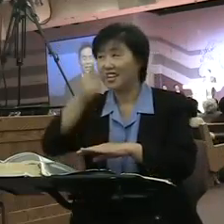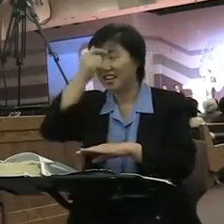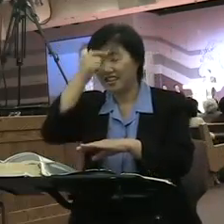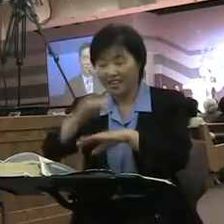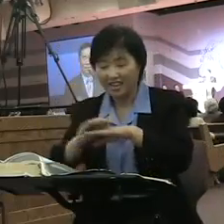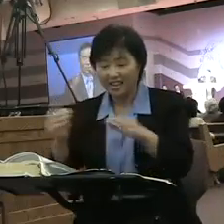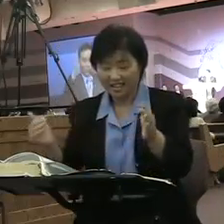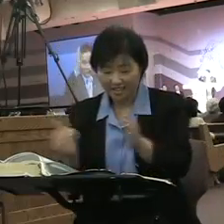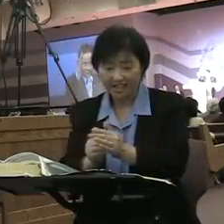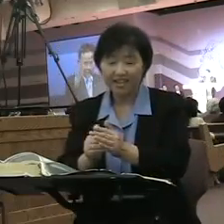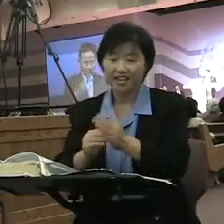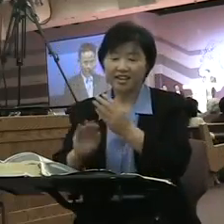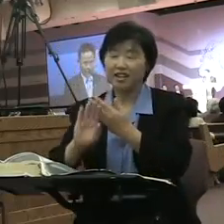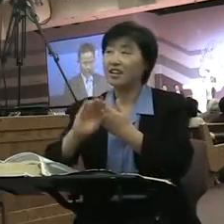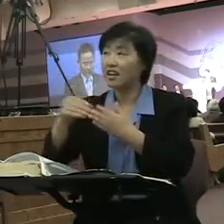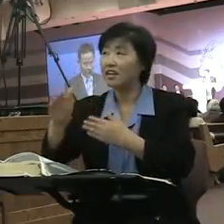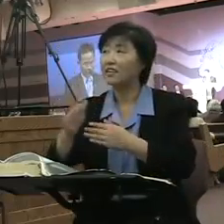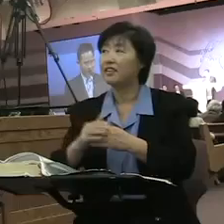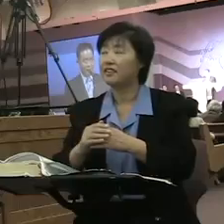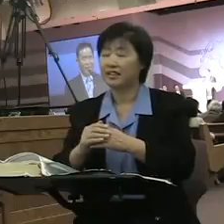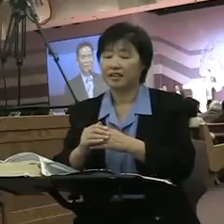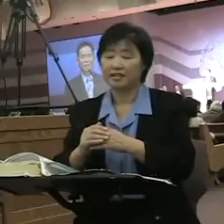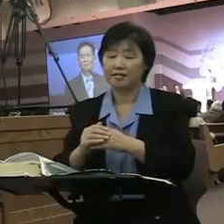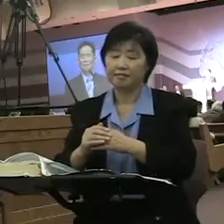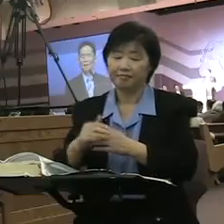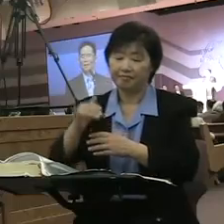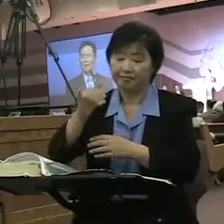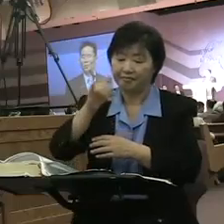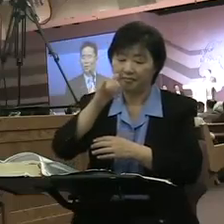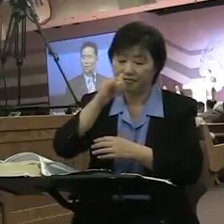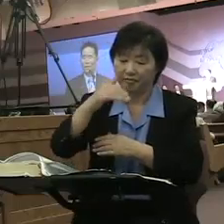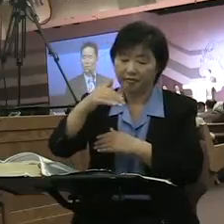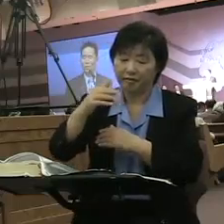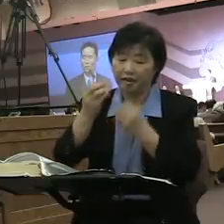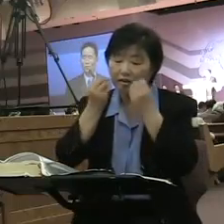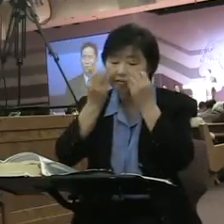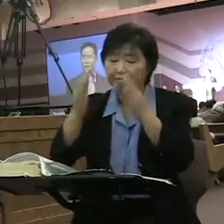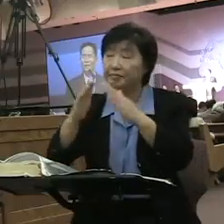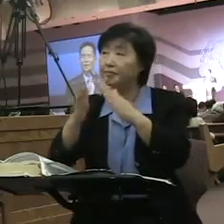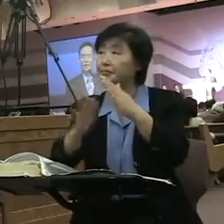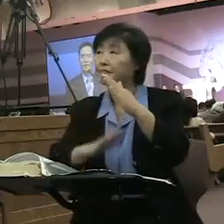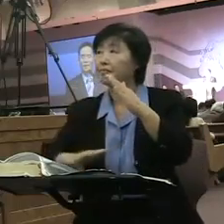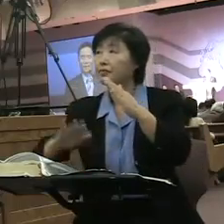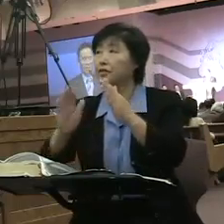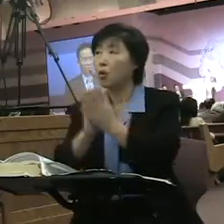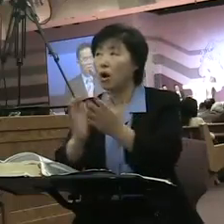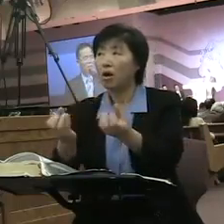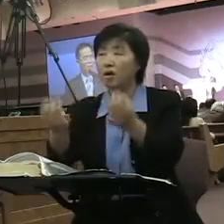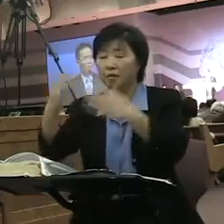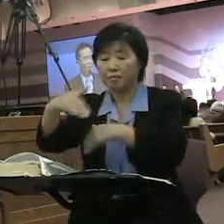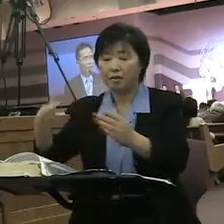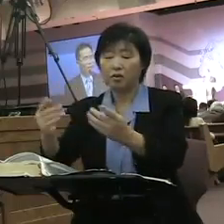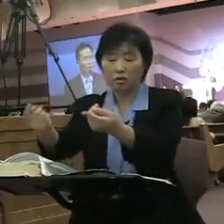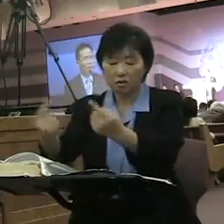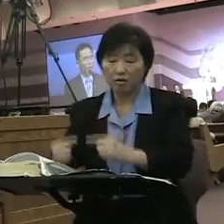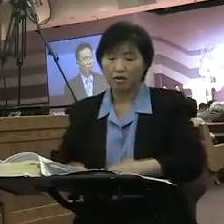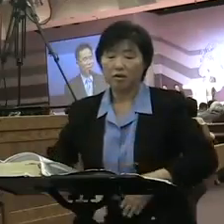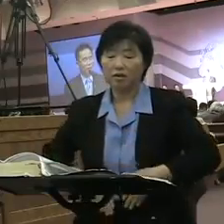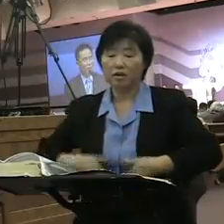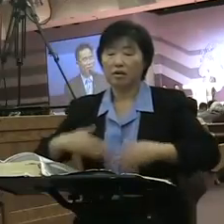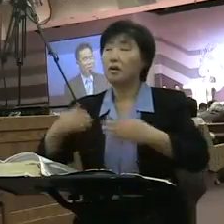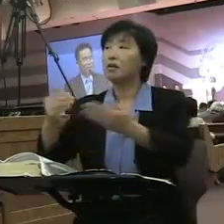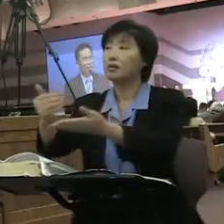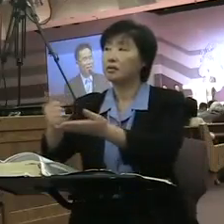마치고 나가시면서 교회 맞은편에, 본당 맞은편에 있는 새가족 환영실로 들러주시면 저희가 따뜻이 영접하고